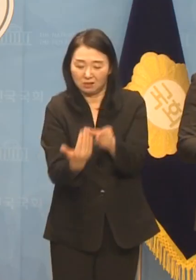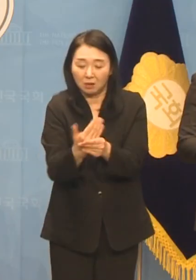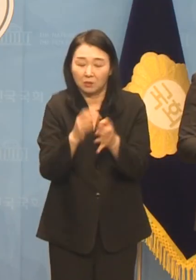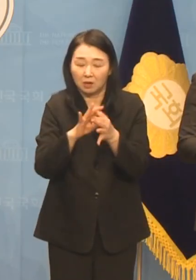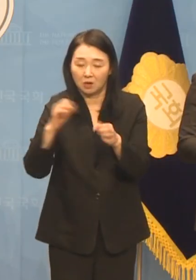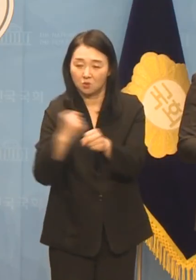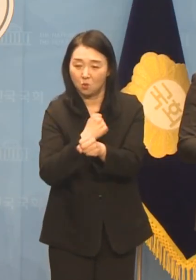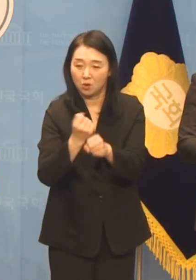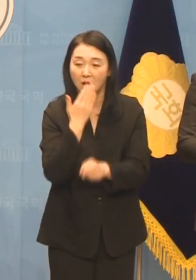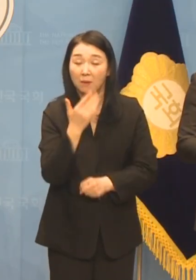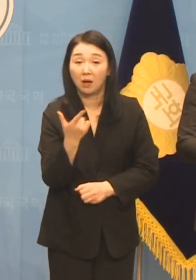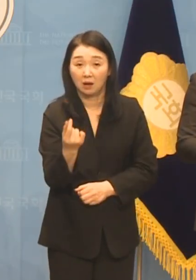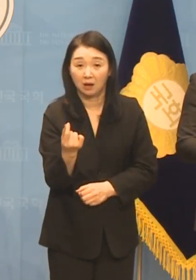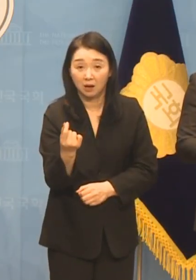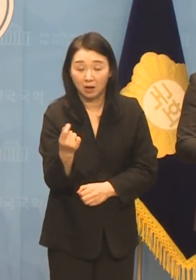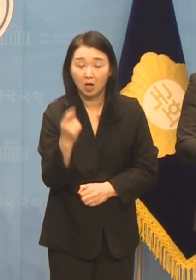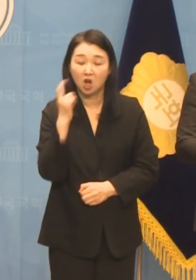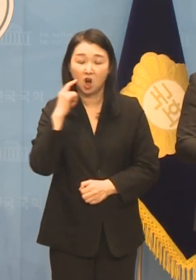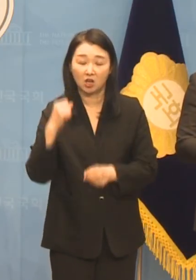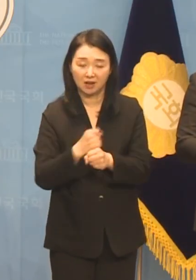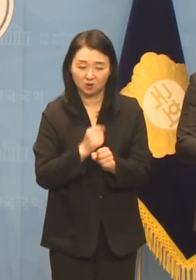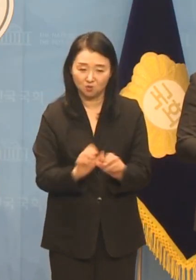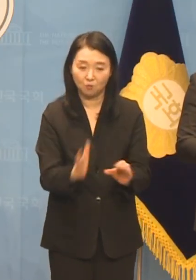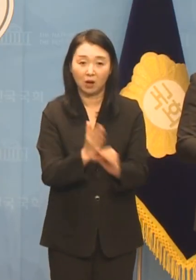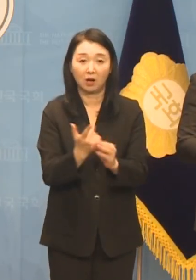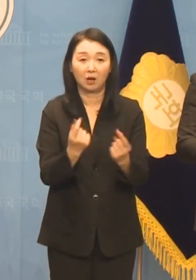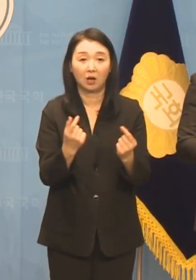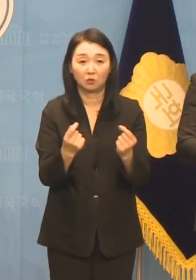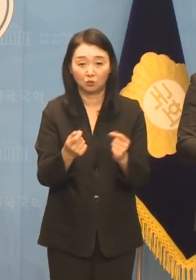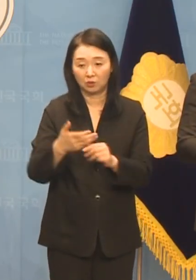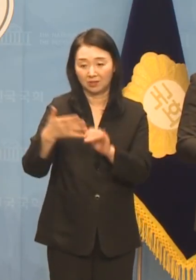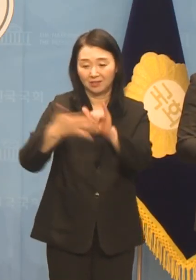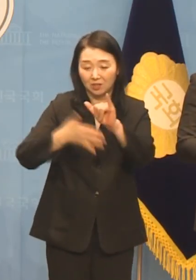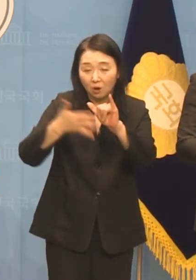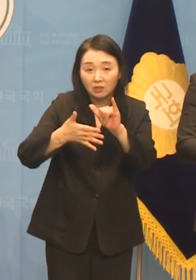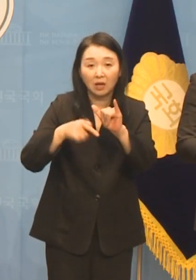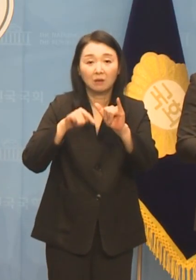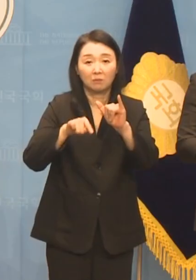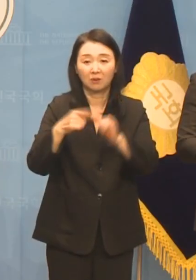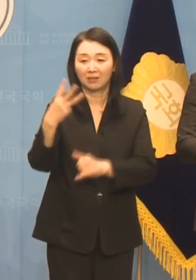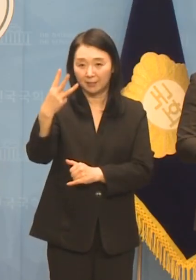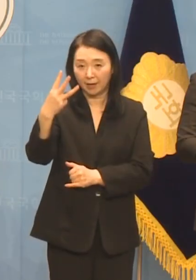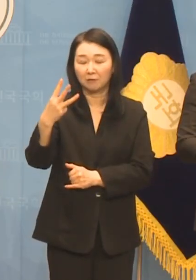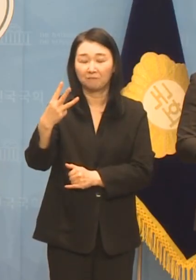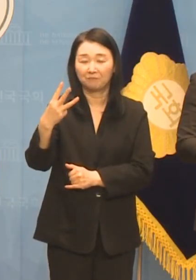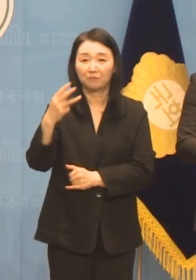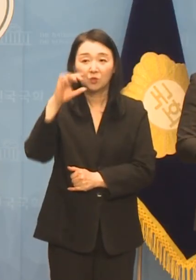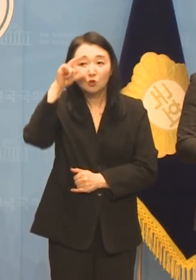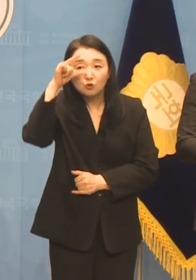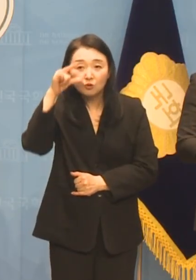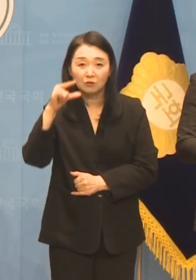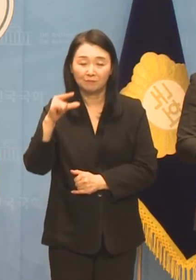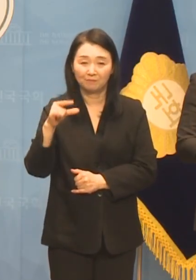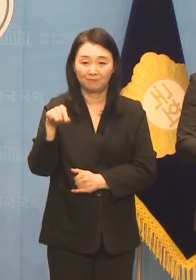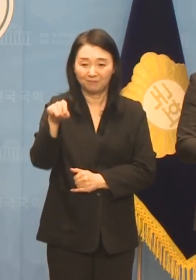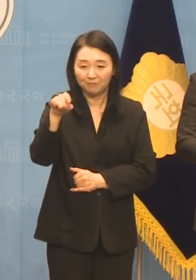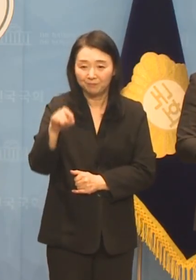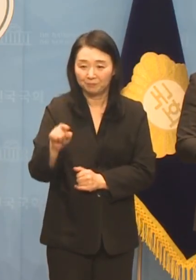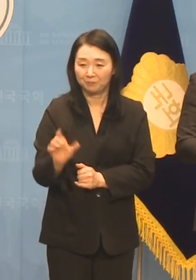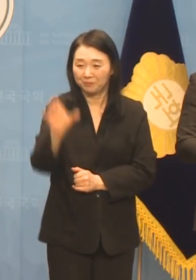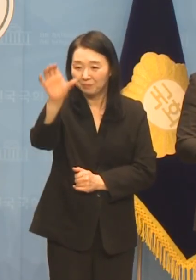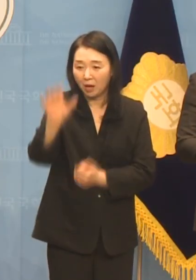조작 가능성을 제기하며 허위 사실을 유포하고 있어 해당 채널의 영상 3건을 구글 커뮤니티 가이드